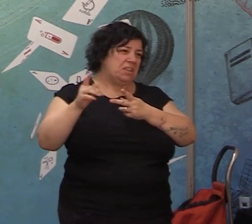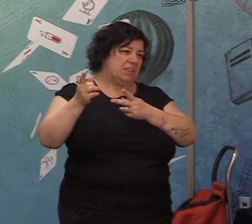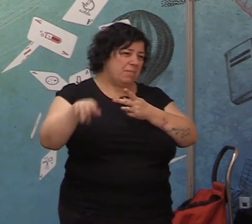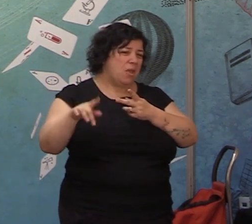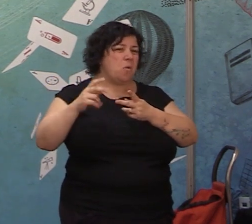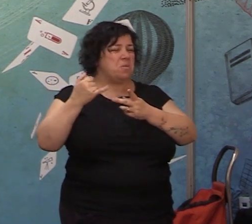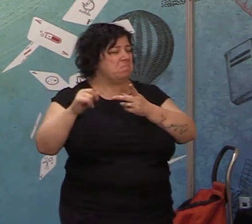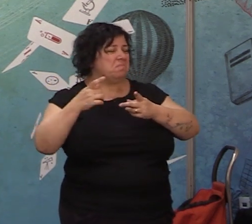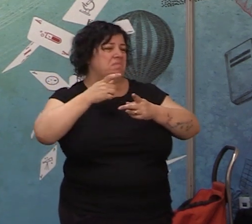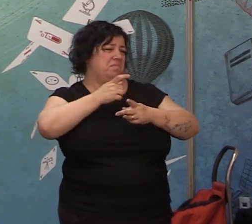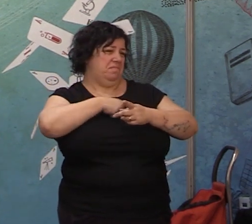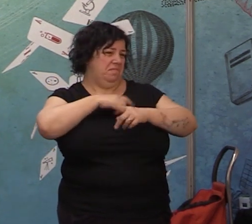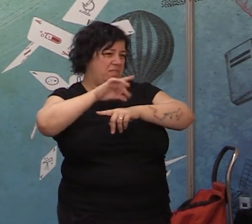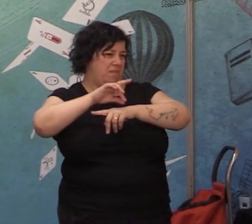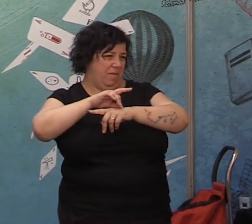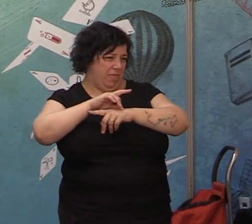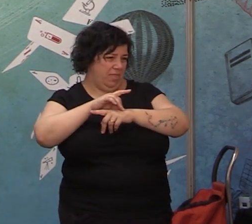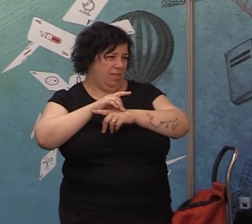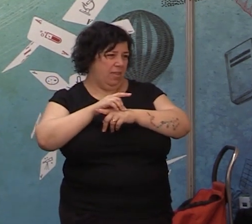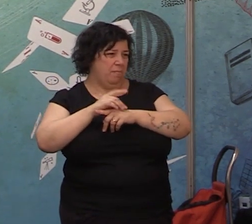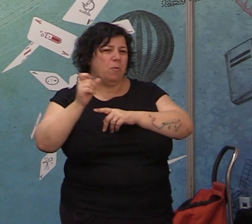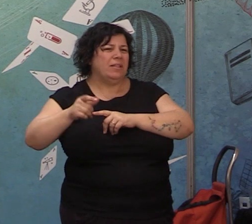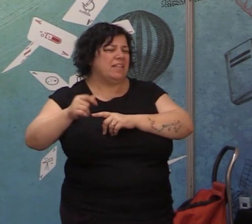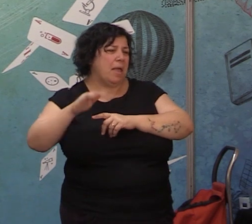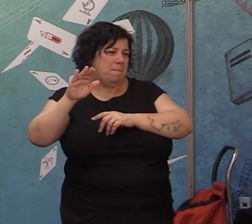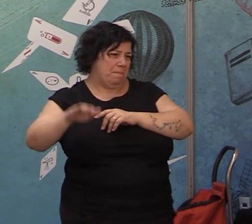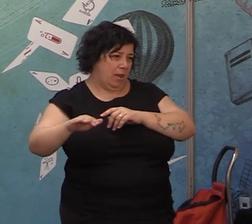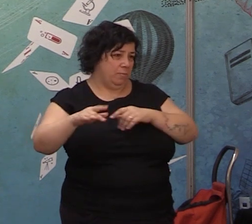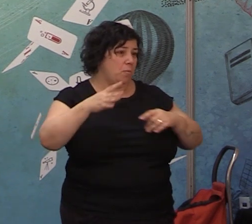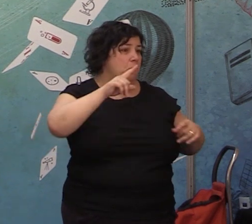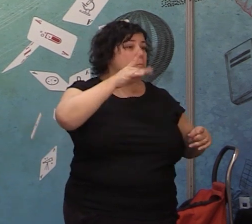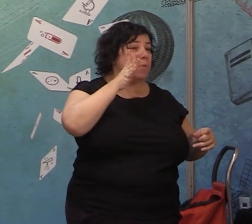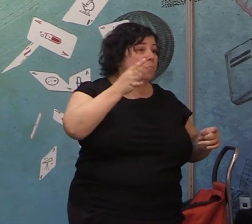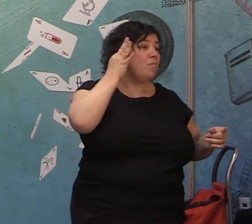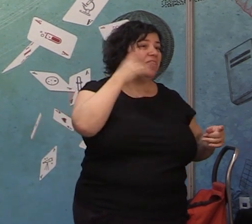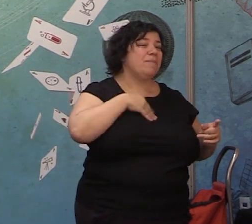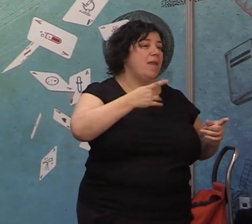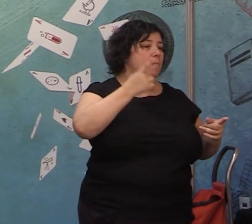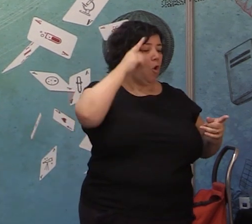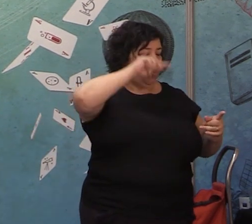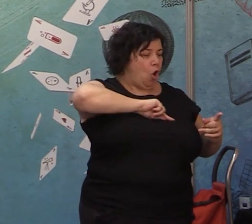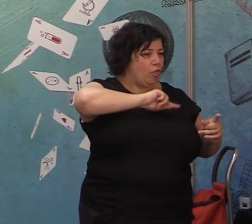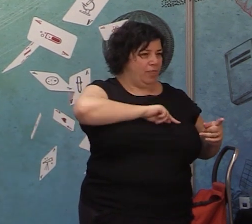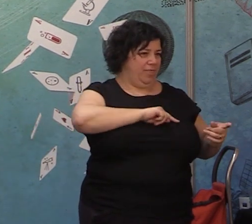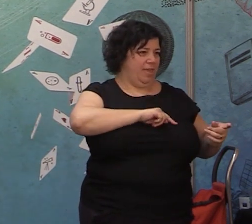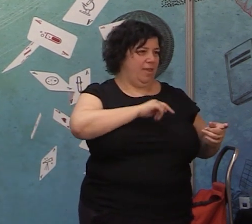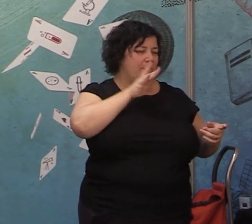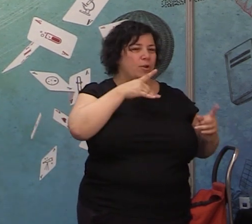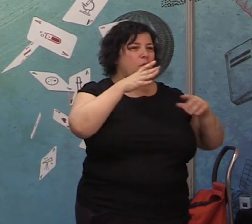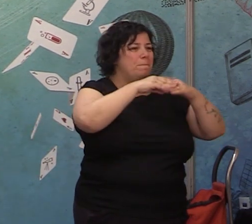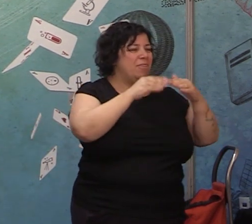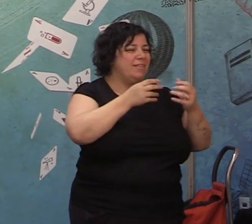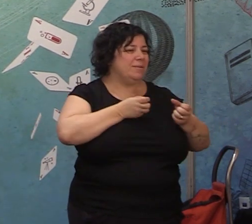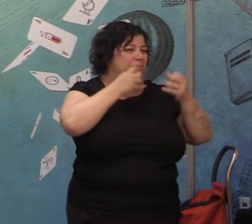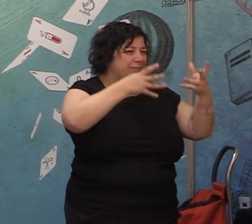las enfermedades cardiovasculares. Pero por eso en las mujeres nos tenemos que concienciar. ¿Por qué? Yo siempre hablo a los pacientes de lo que